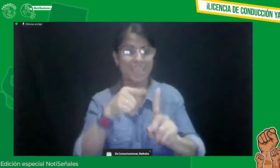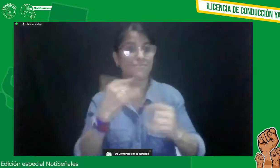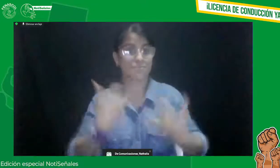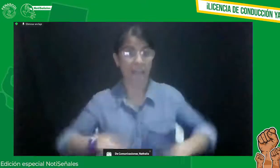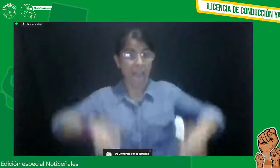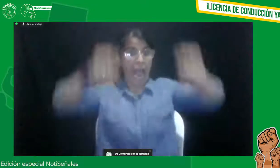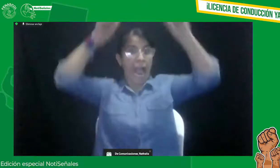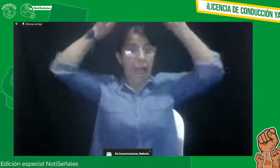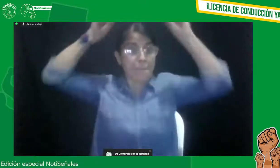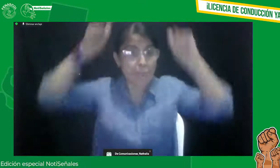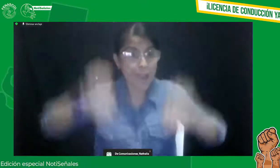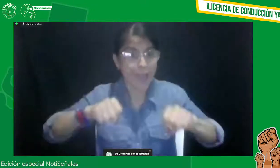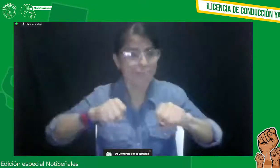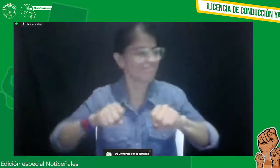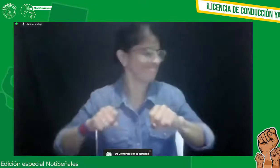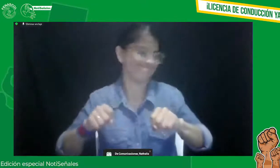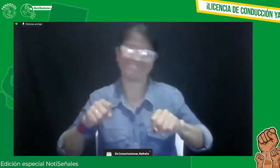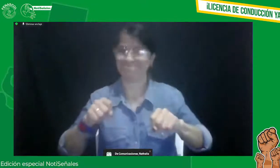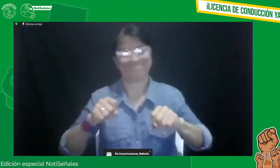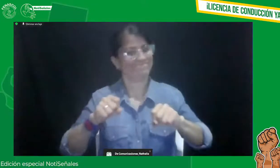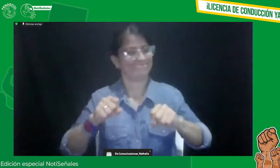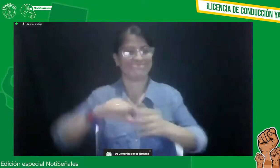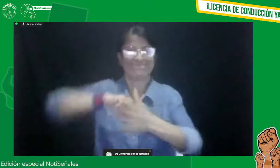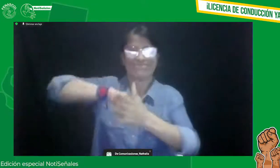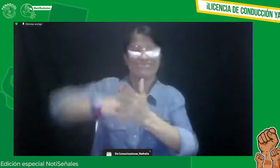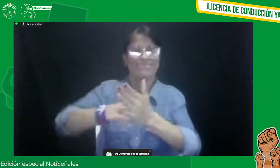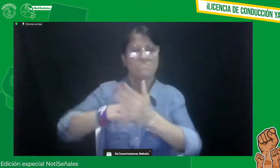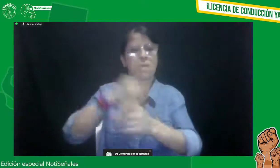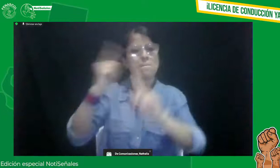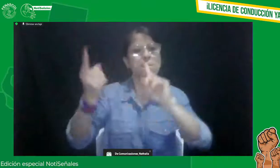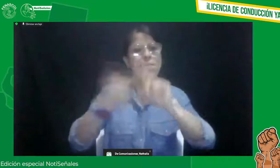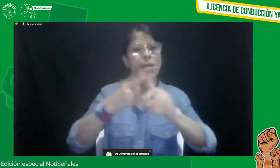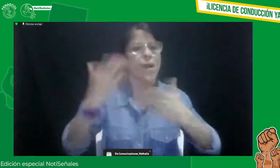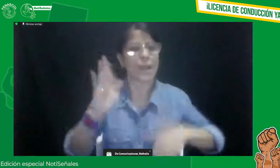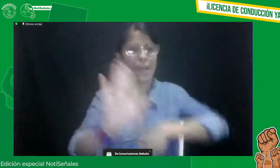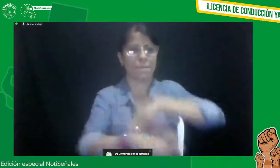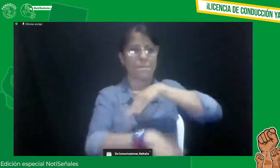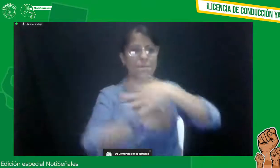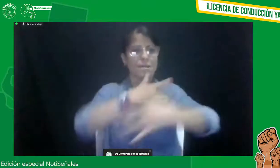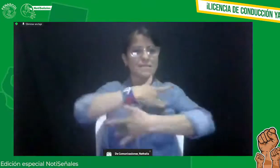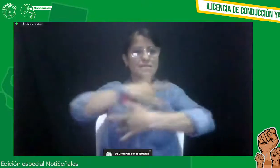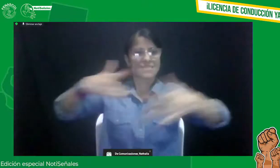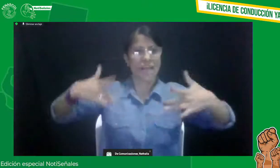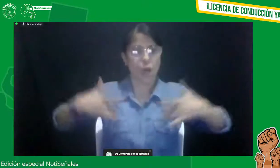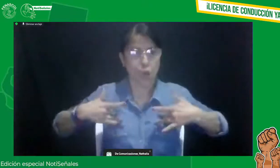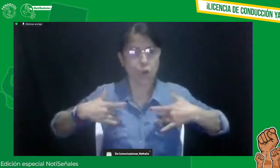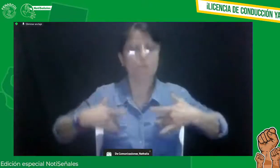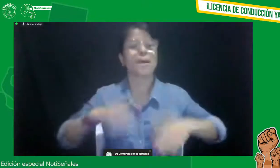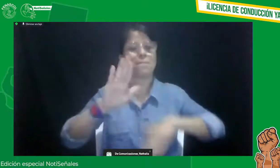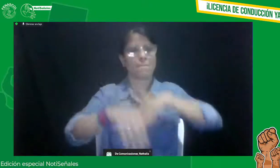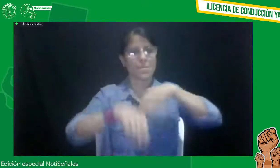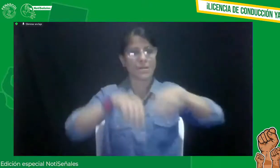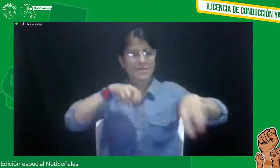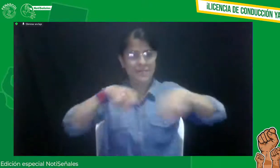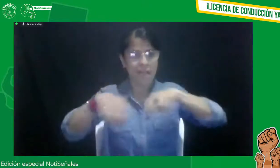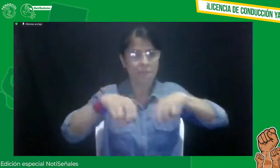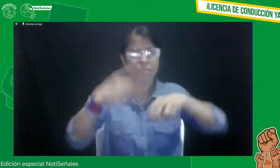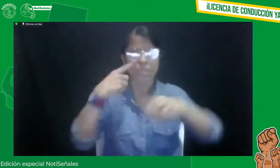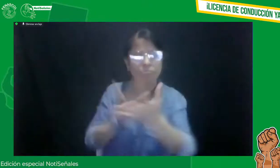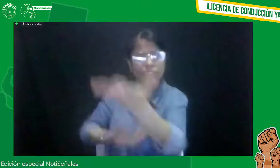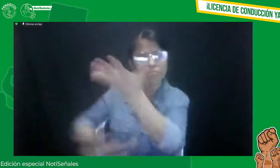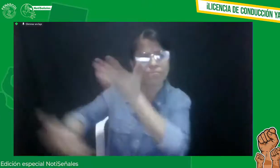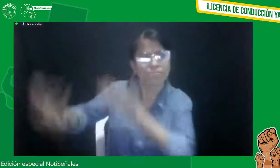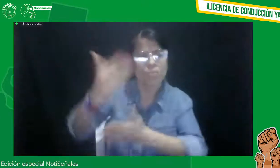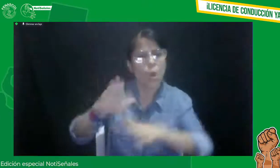la licencia C1, C12, C3, pues que tiene a razón de las personas sordas